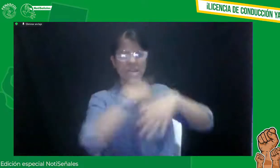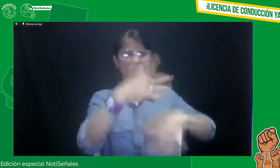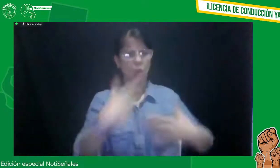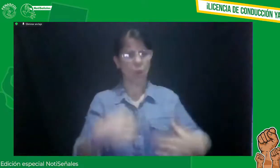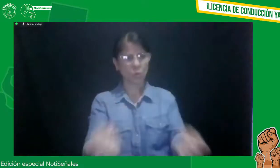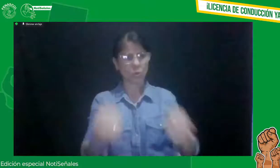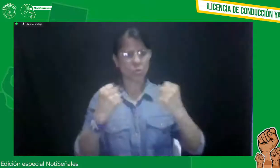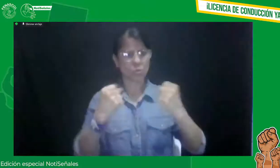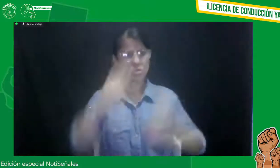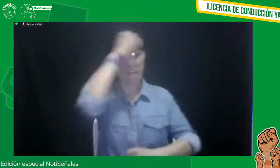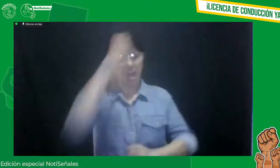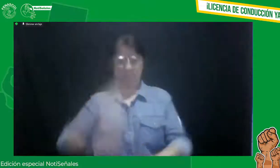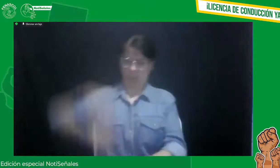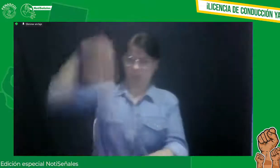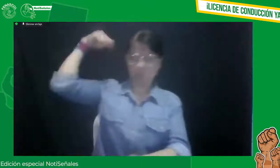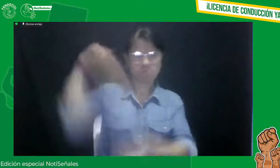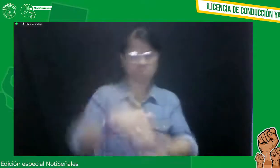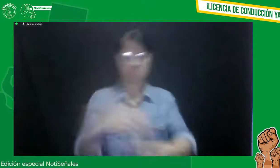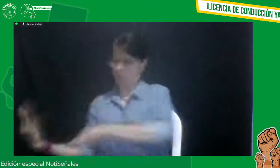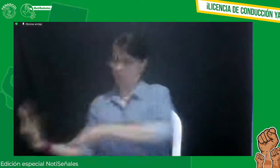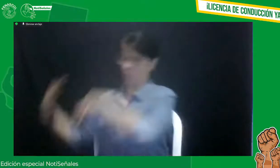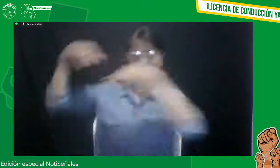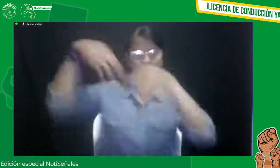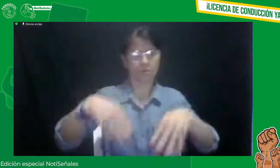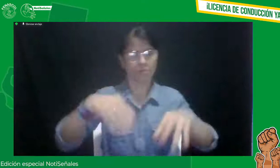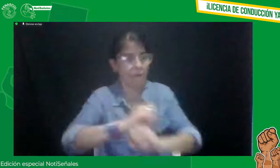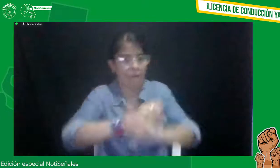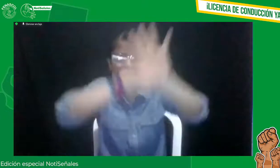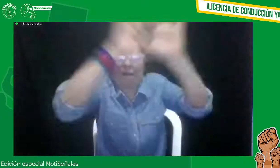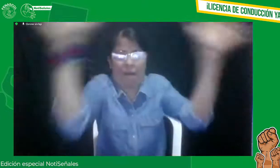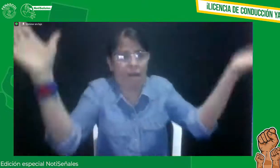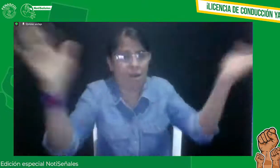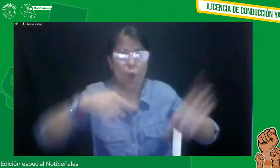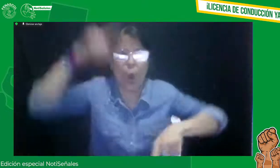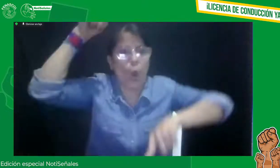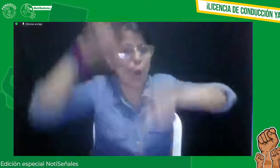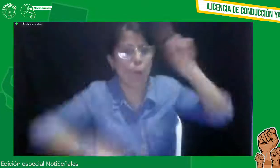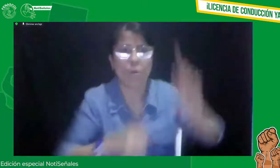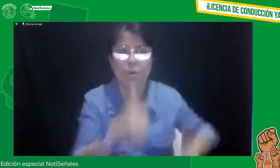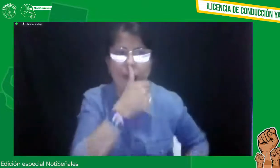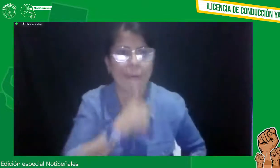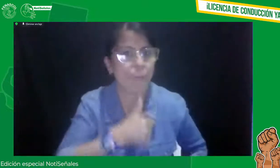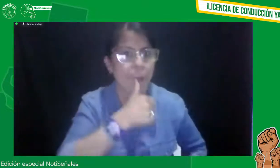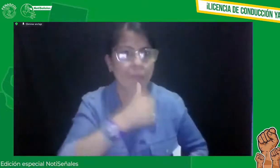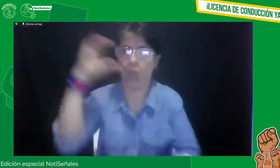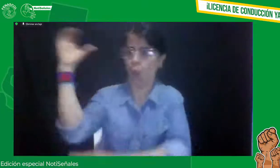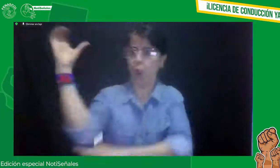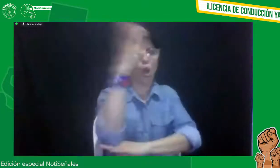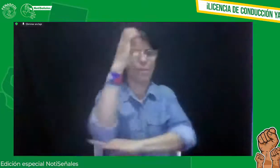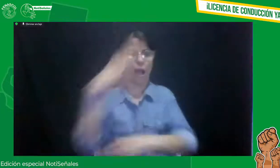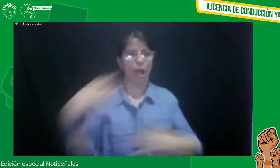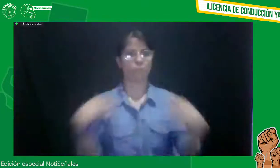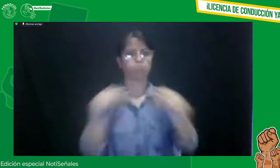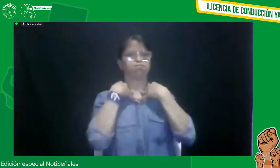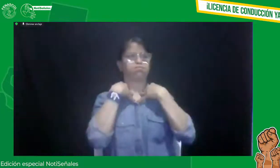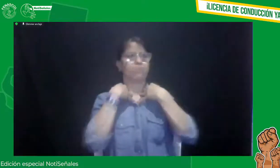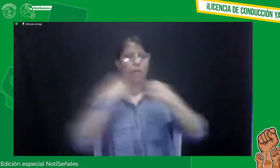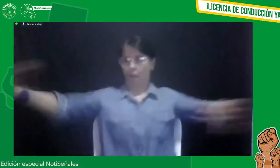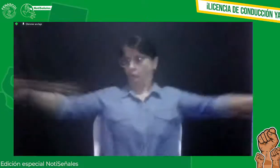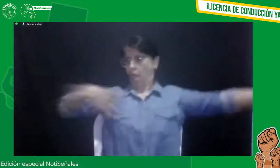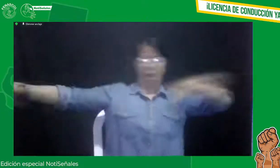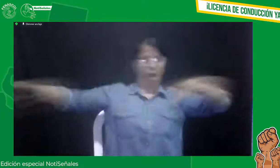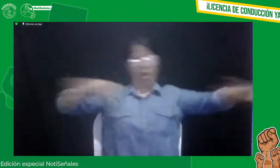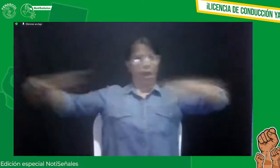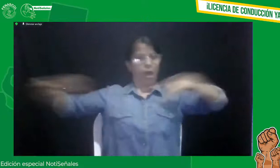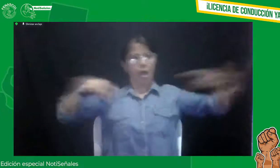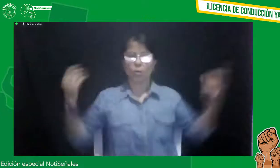somos personas, sujetos de derechos, y la verdad, hemos tenido una postura bastante fuerte, y es por eso que no podemos seguir